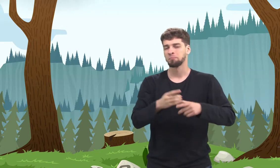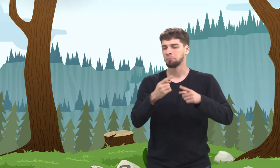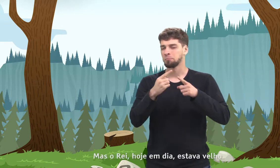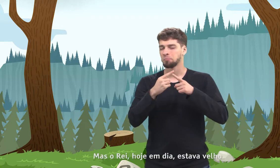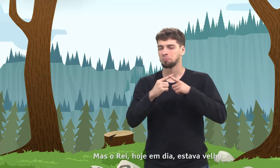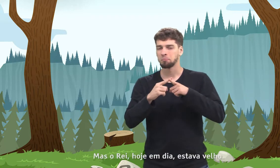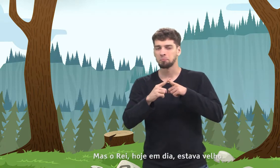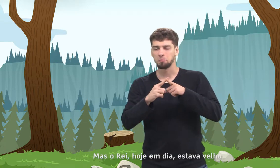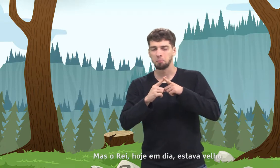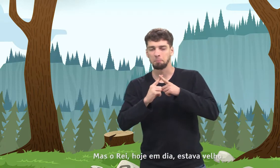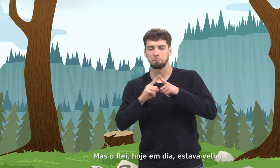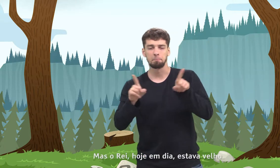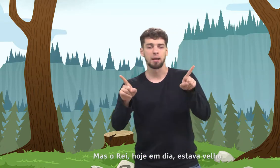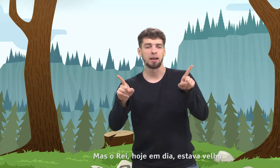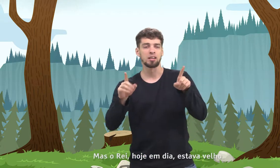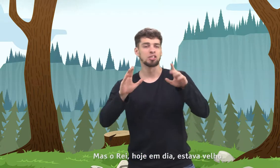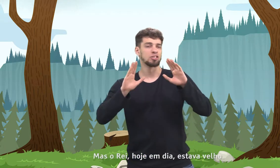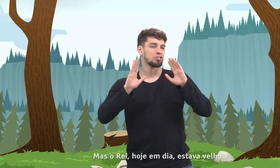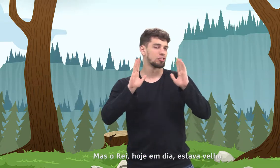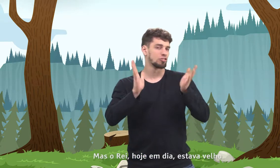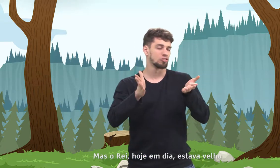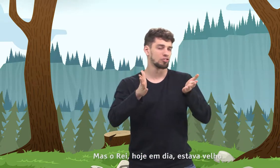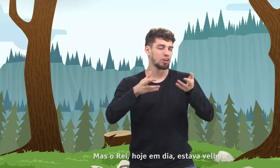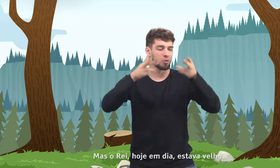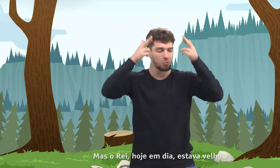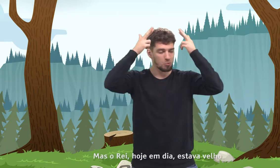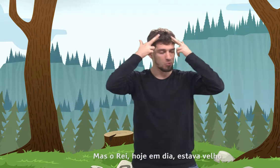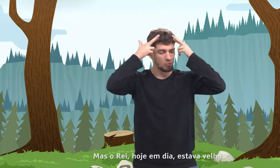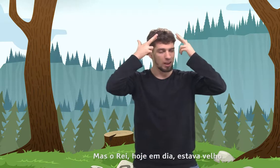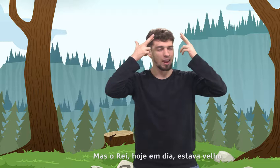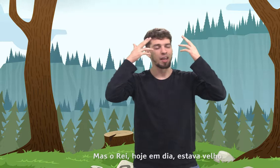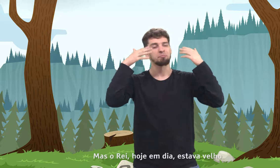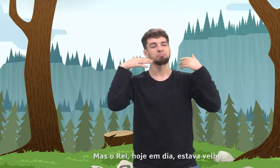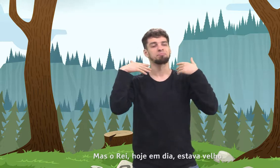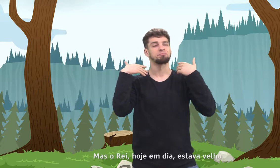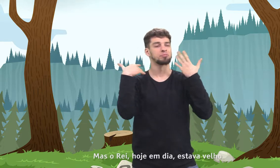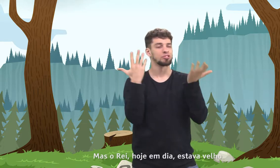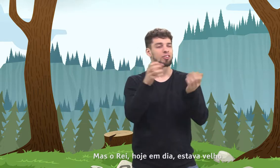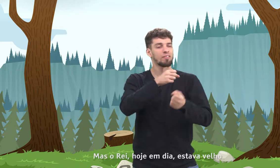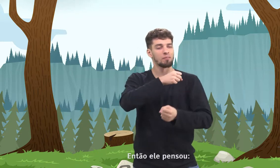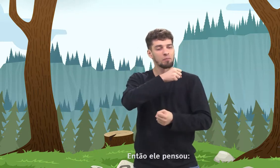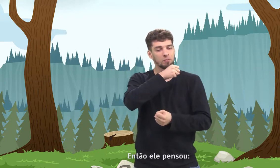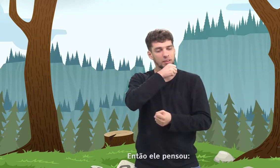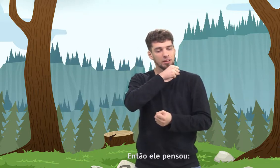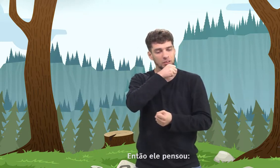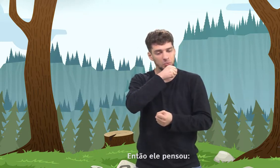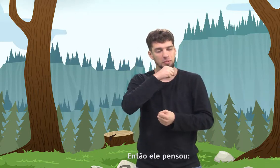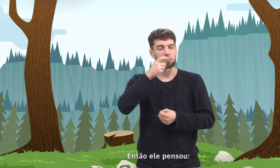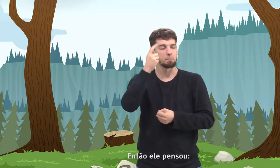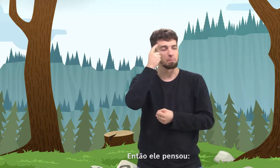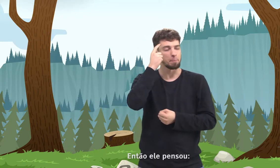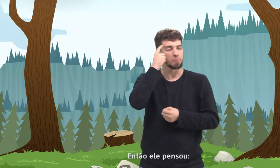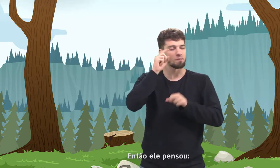mas o rei hoje em dia ele estava velho então é que pensou